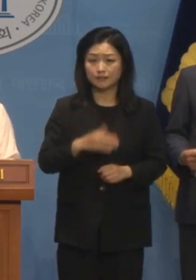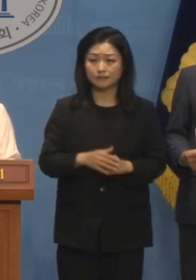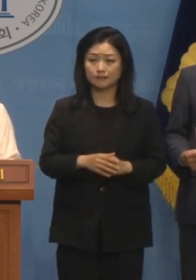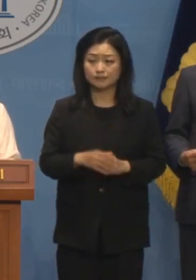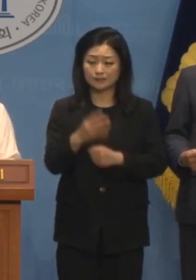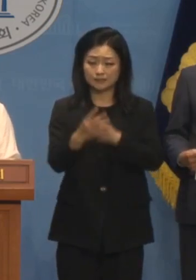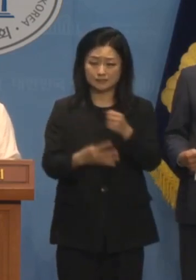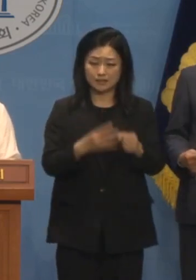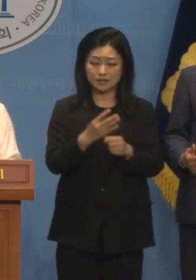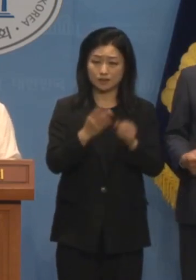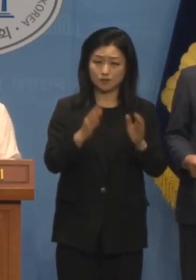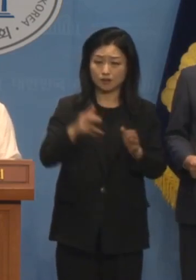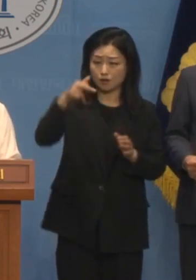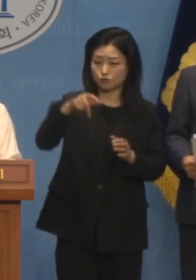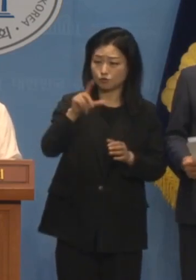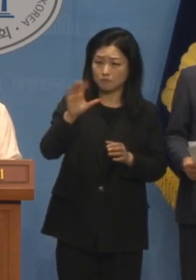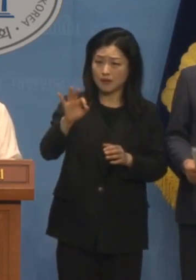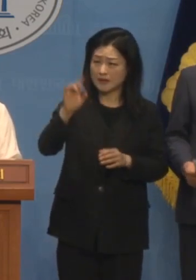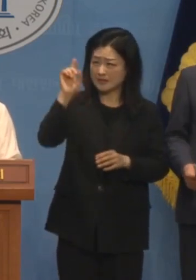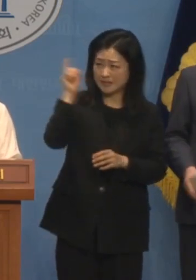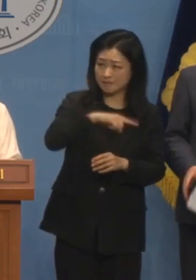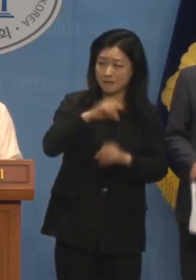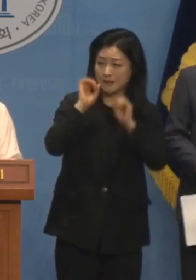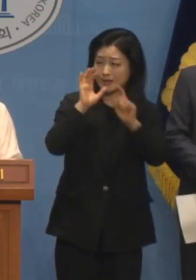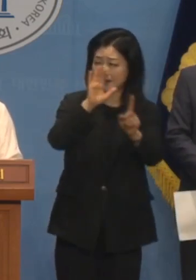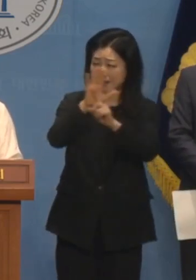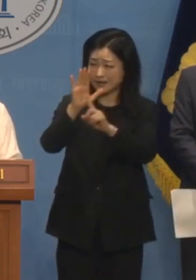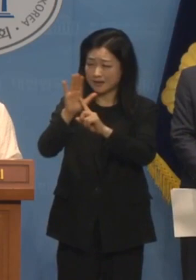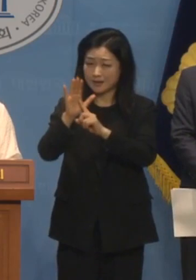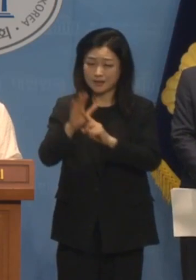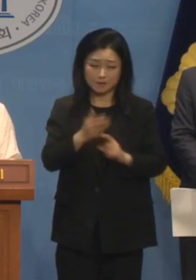4년을 쿠팡의 만행을 알리는 데 힘써왔습니다.